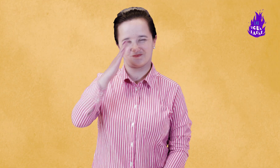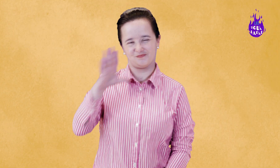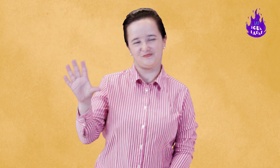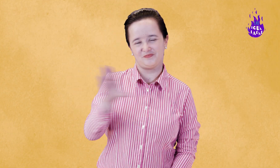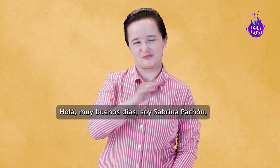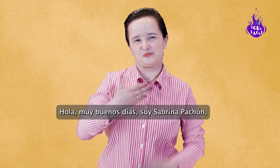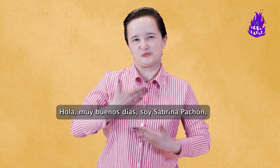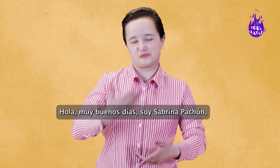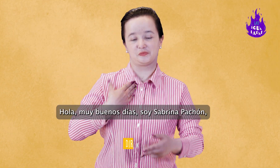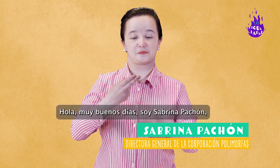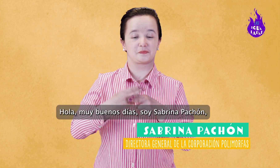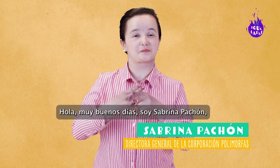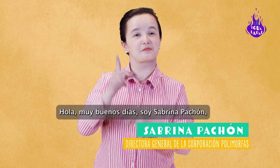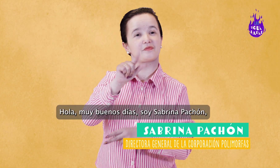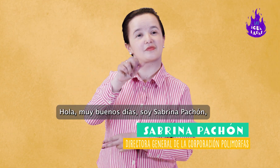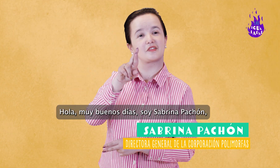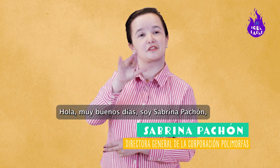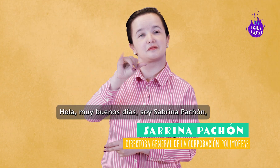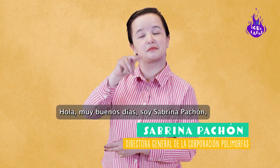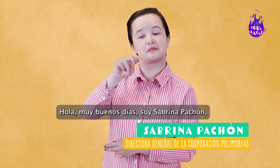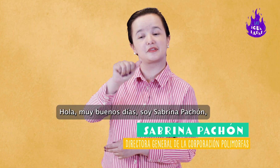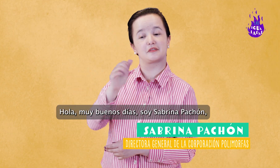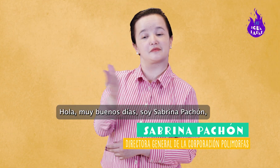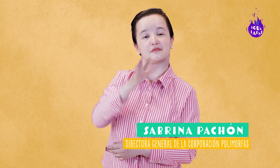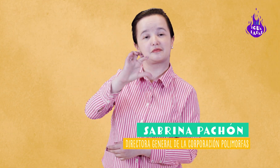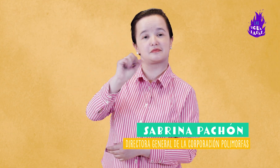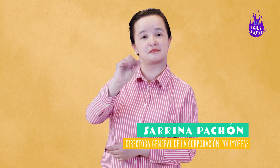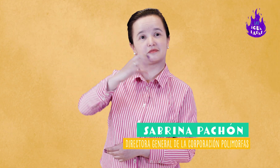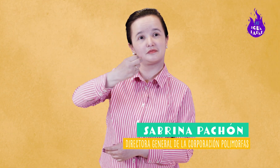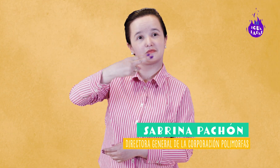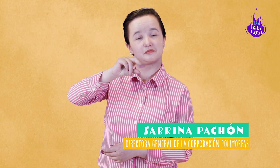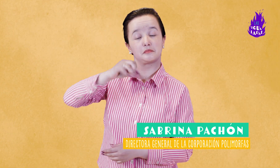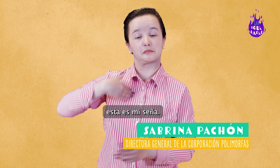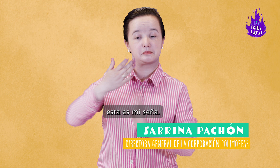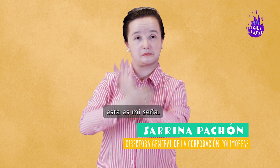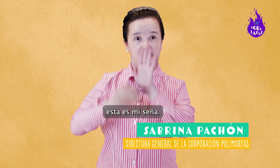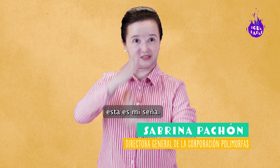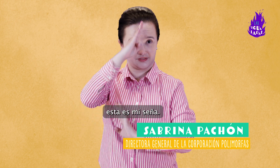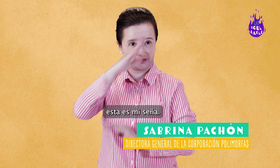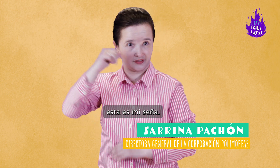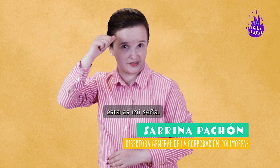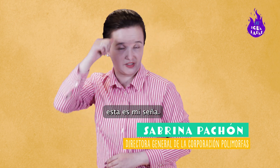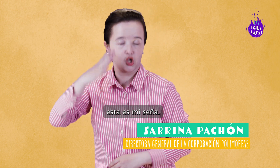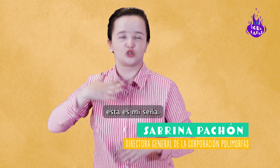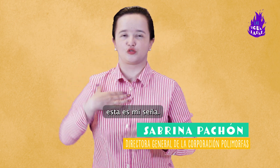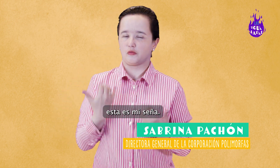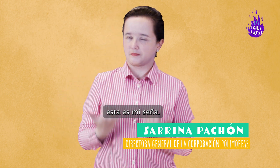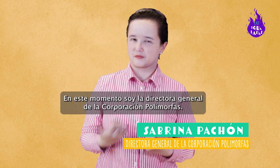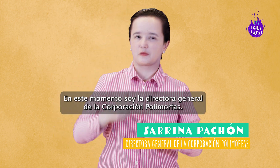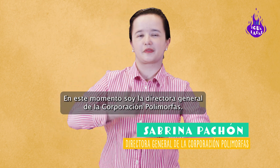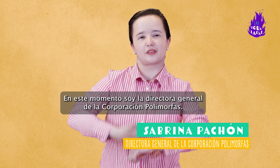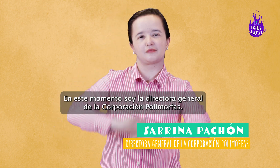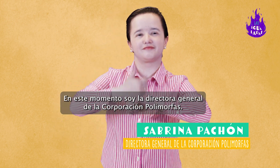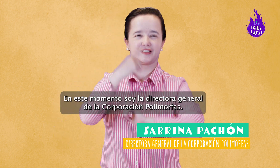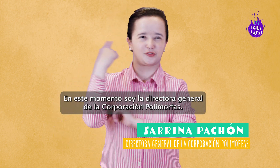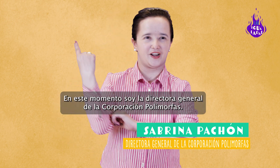Hola, muy buenos días, soy Sabrina Pachón, esta es mi seña. En este momento soy la